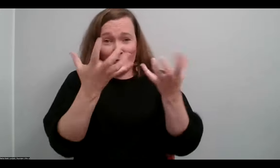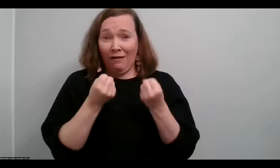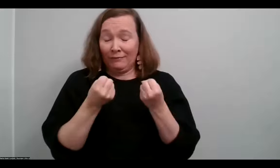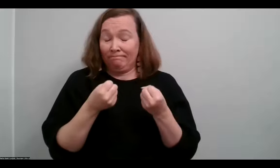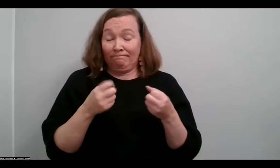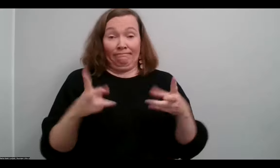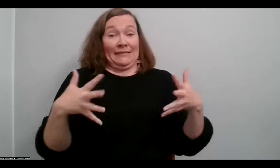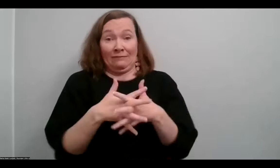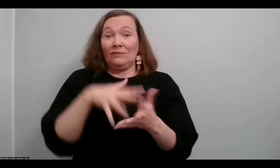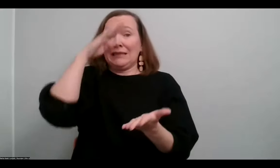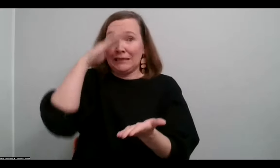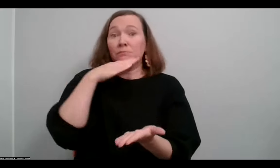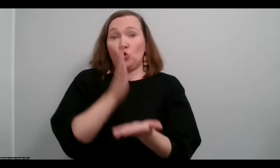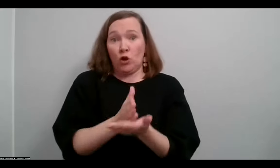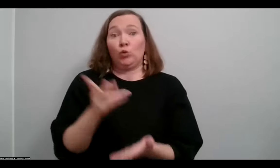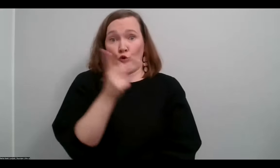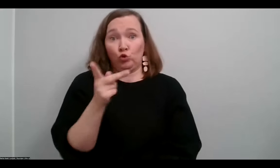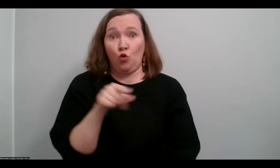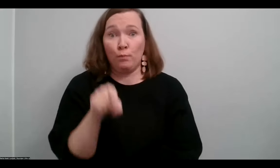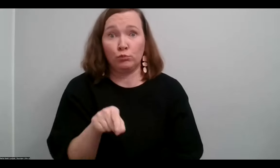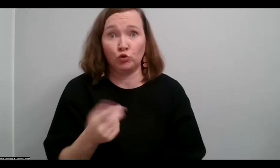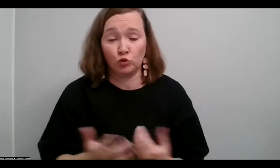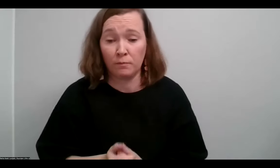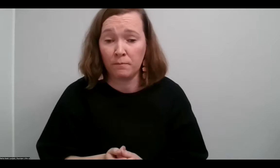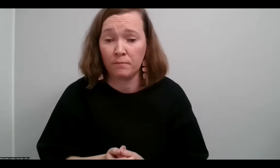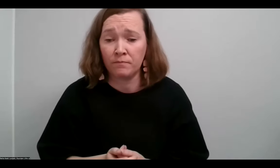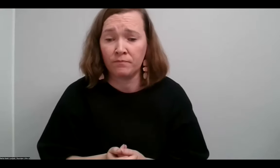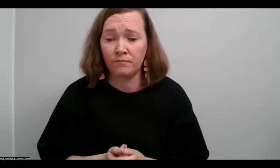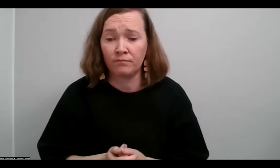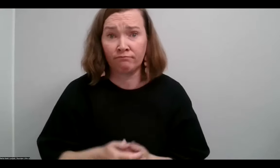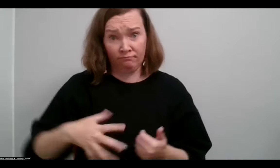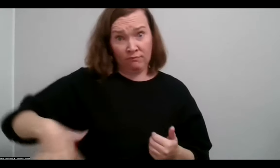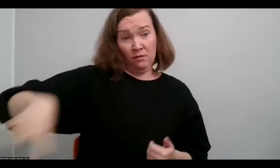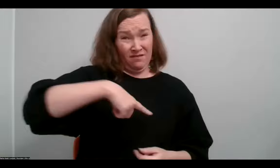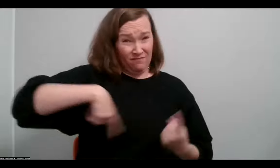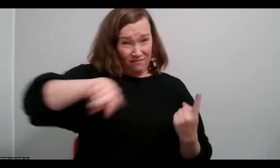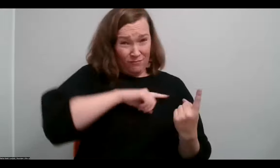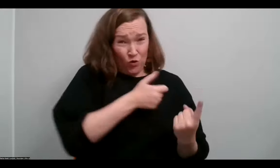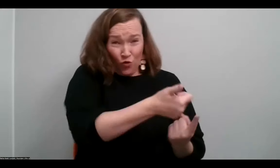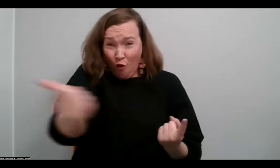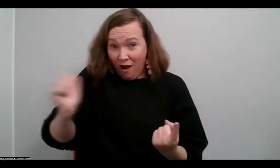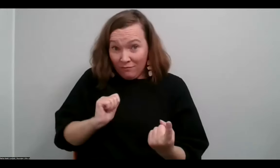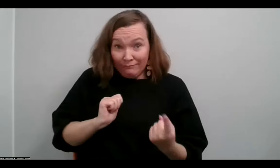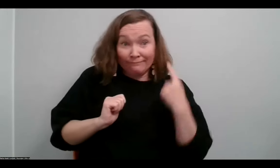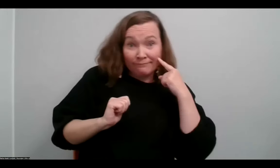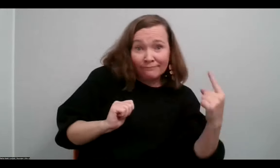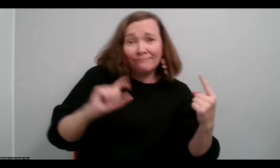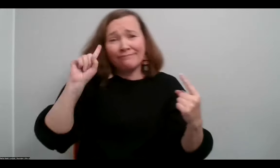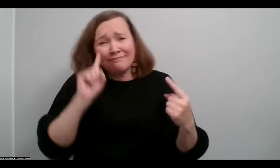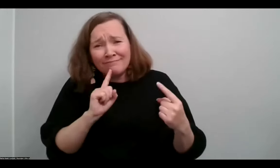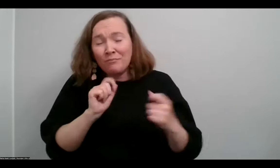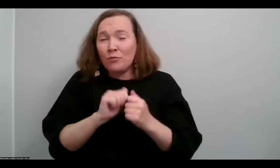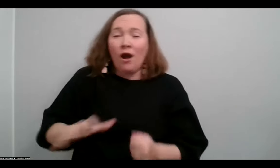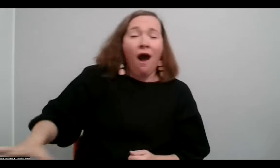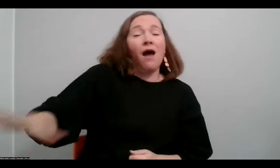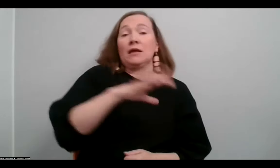artiklassa 21. Eli sehän on selkeä ihmisoikeuskysymys, että ihminen pääsee tiedon